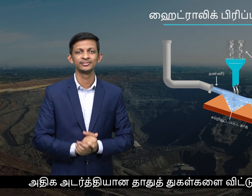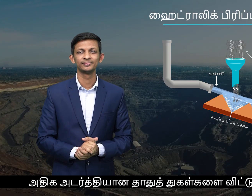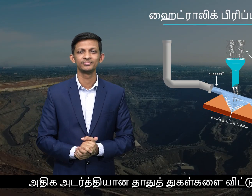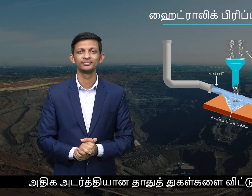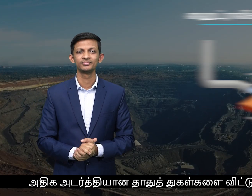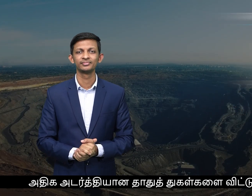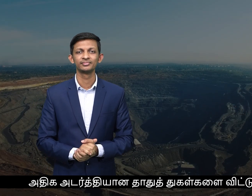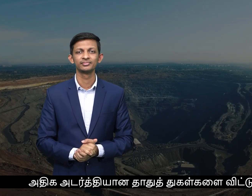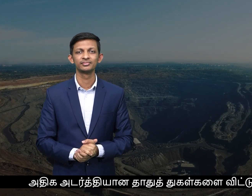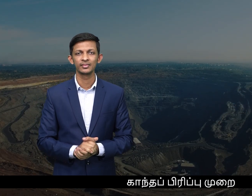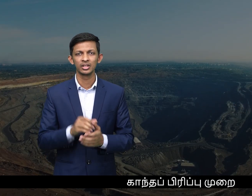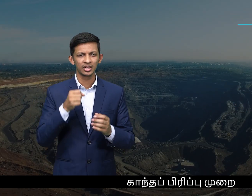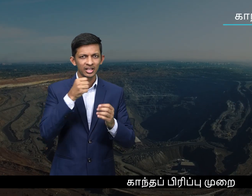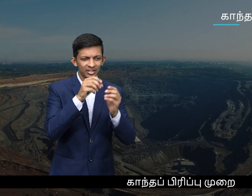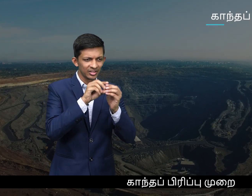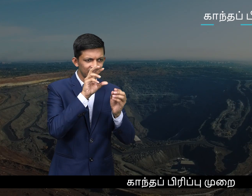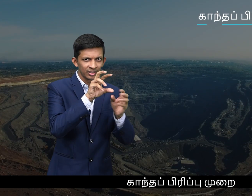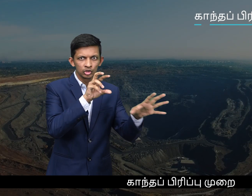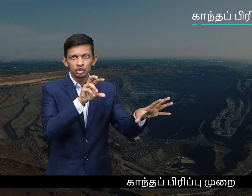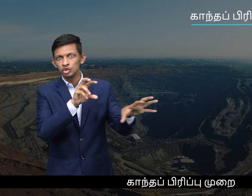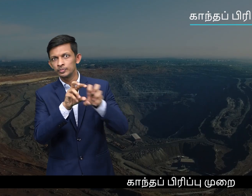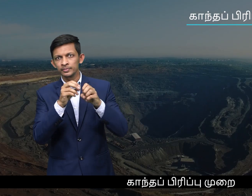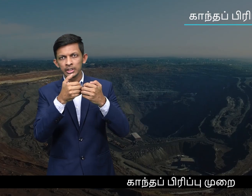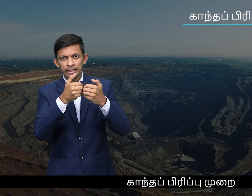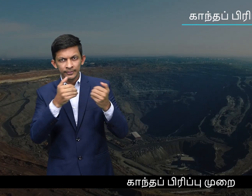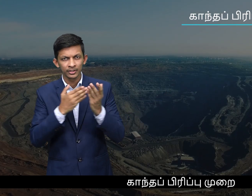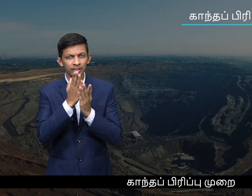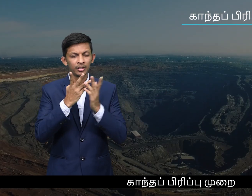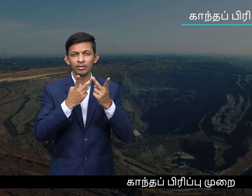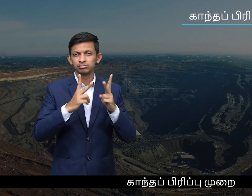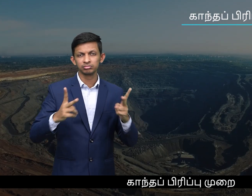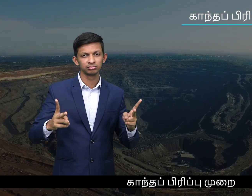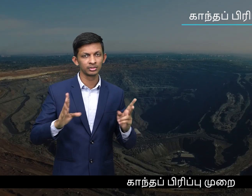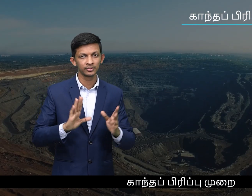துகள்களை விட்டு செல்கின்றன. காந்த பிரிப்பு முறை.